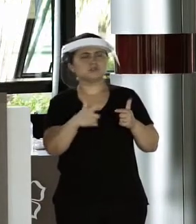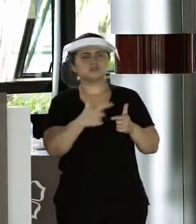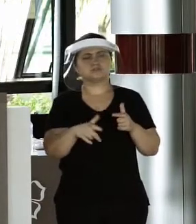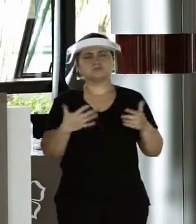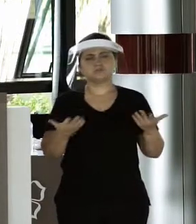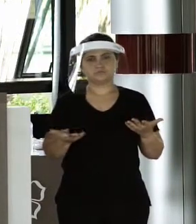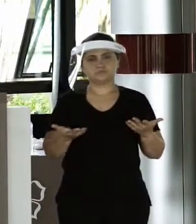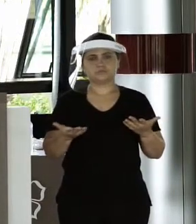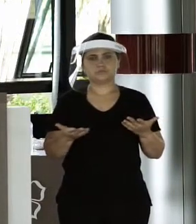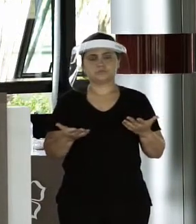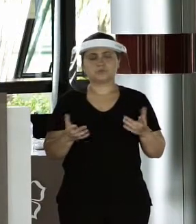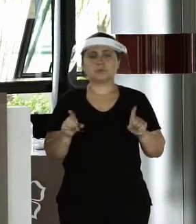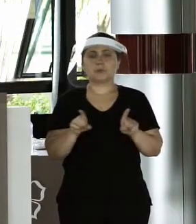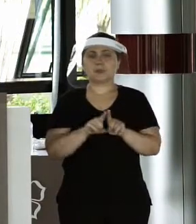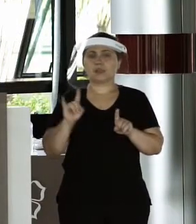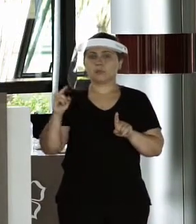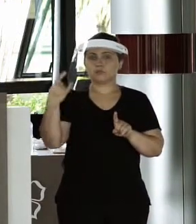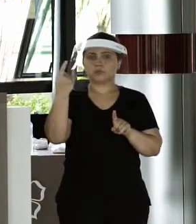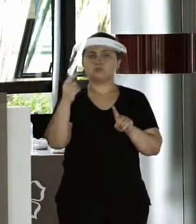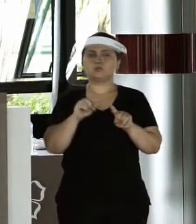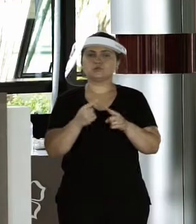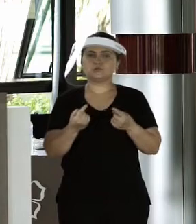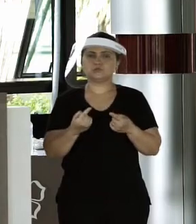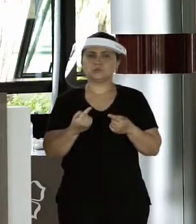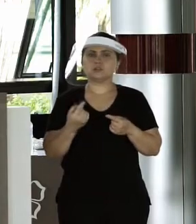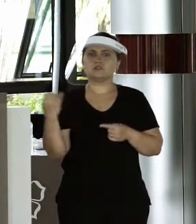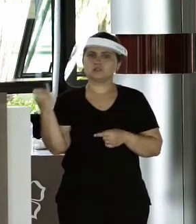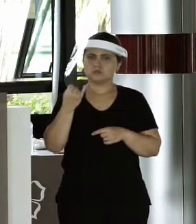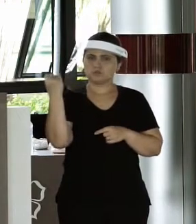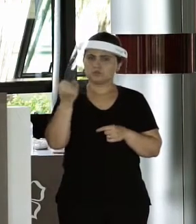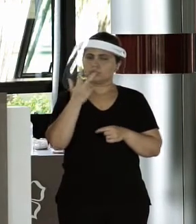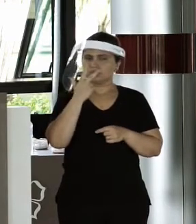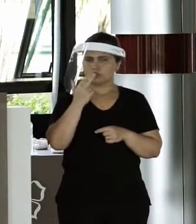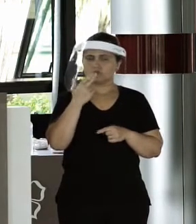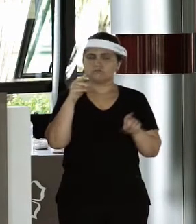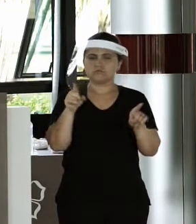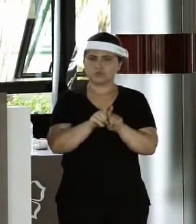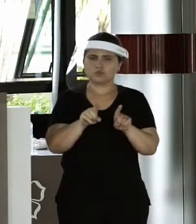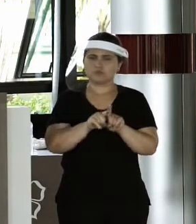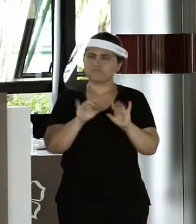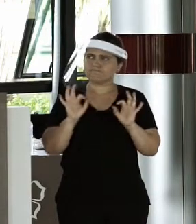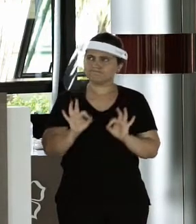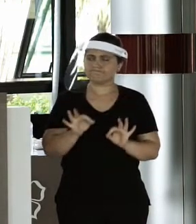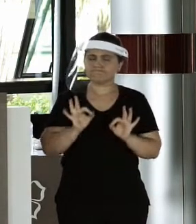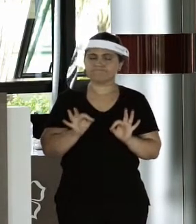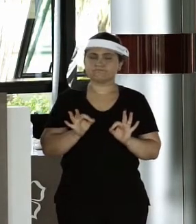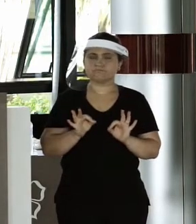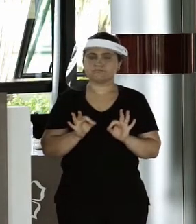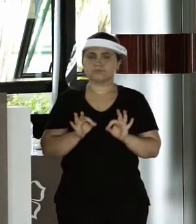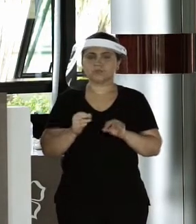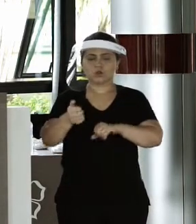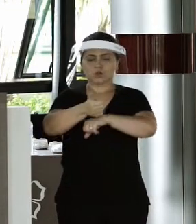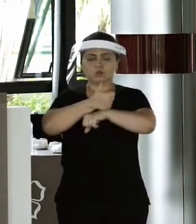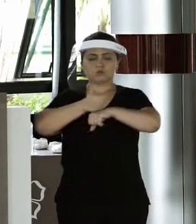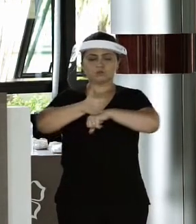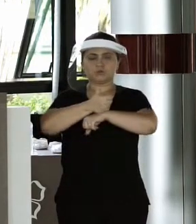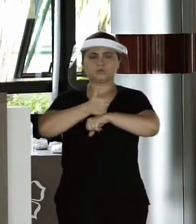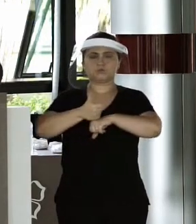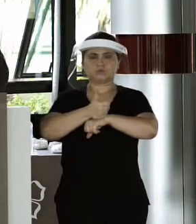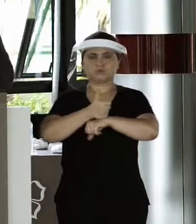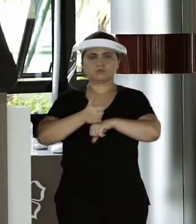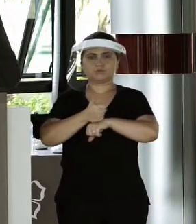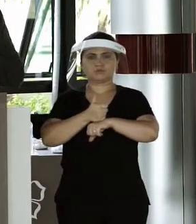E, por último, porém não menos importante, com certeza não, o profissional,